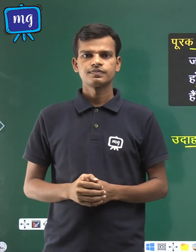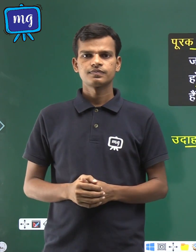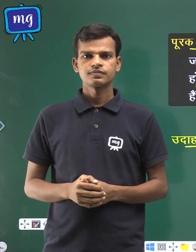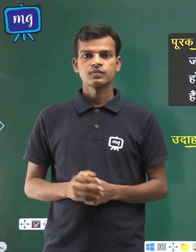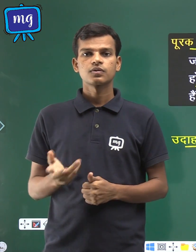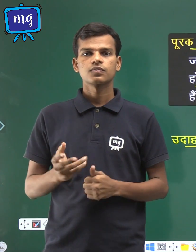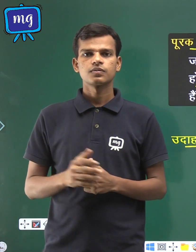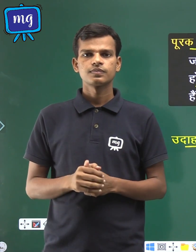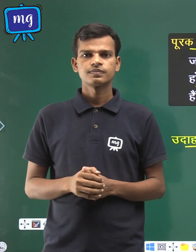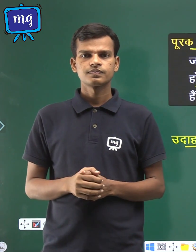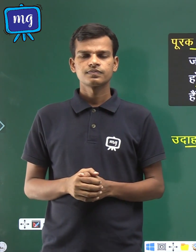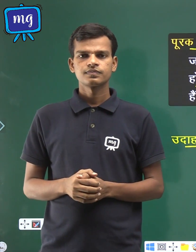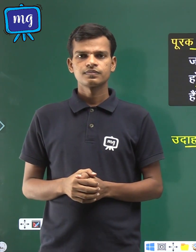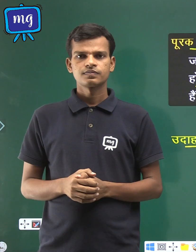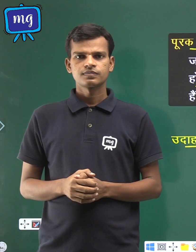क्यों?